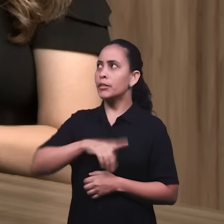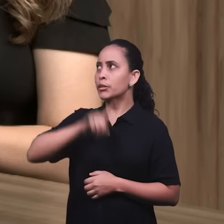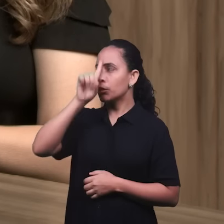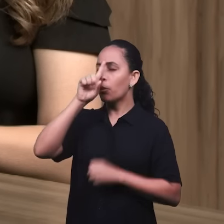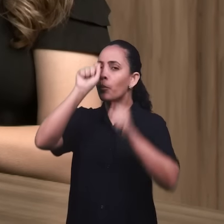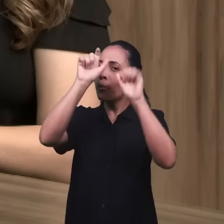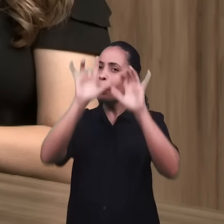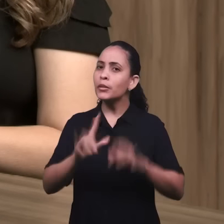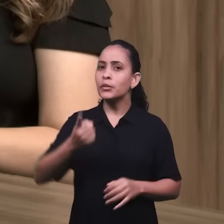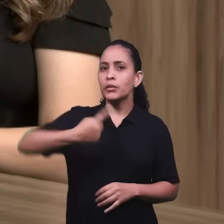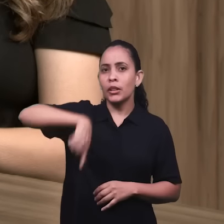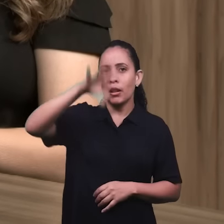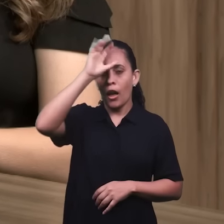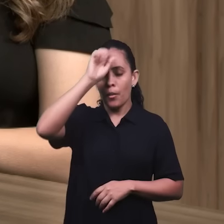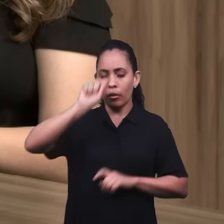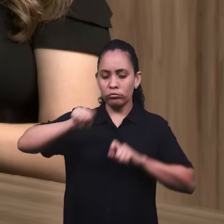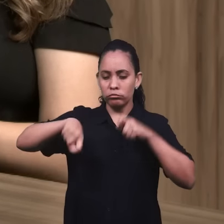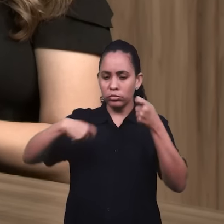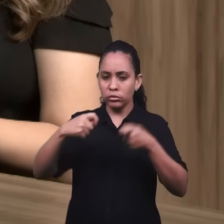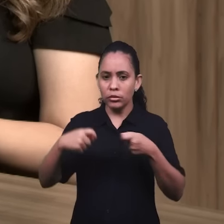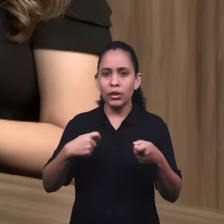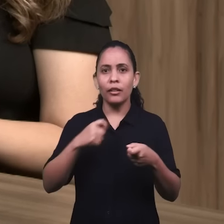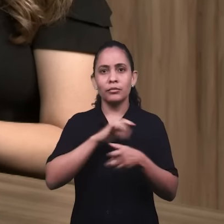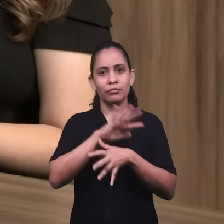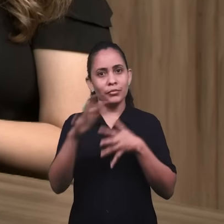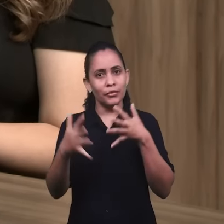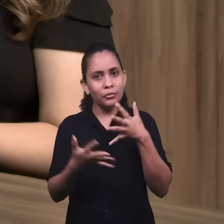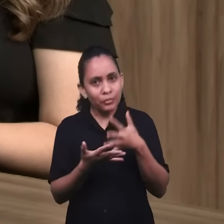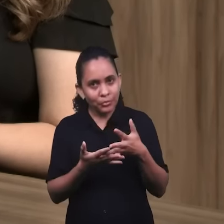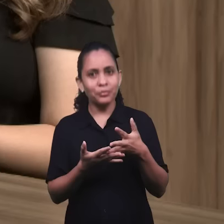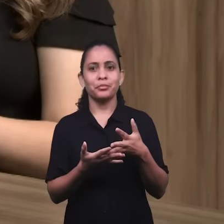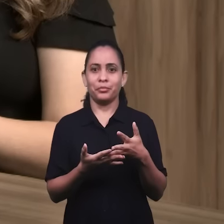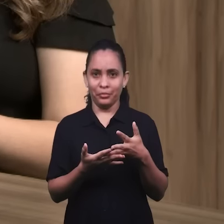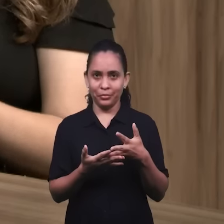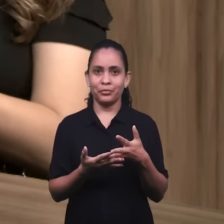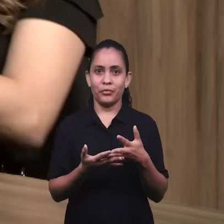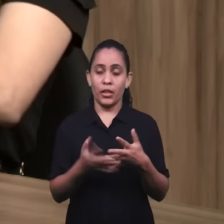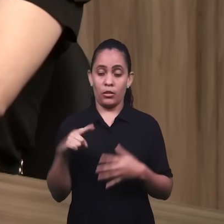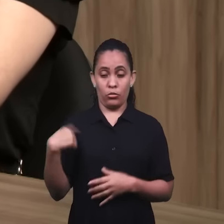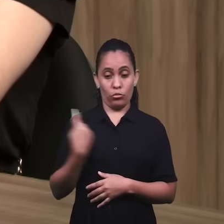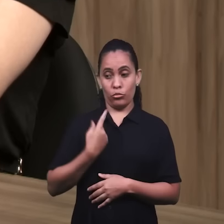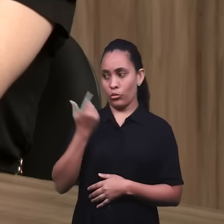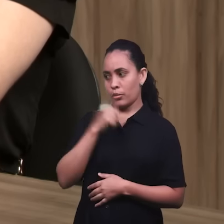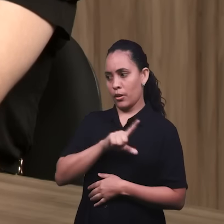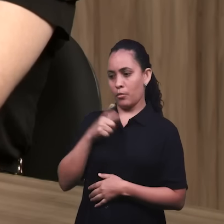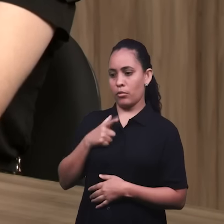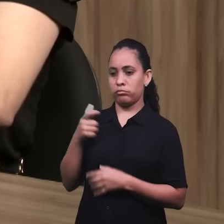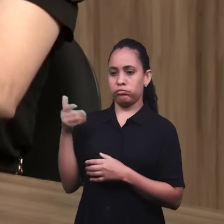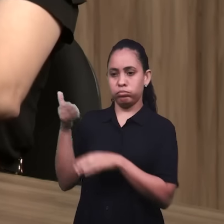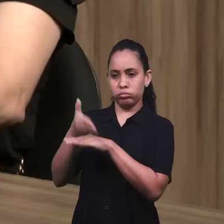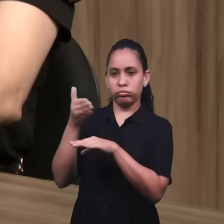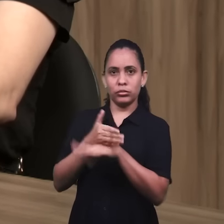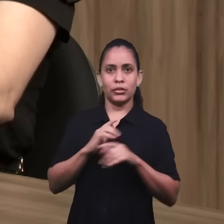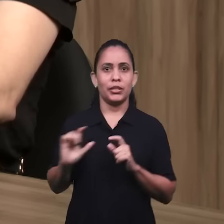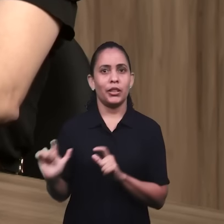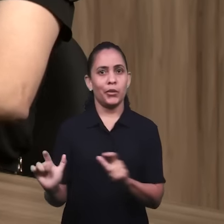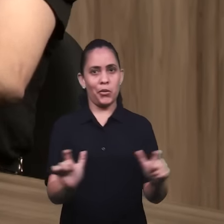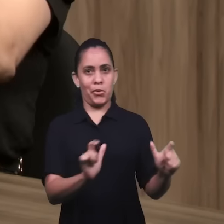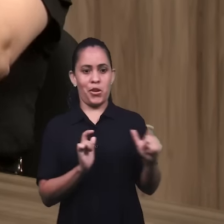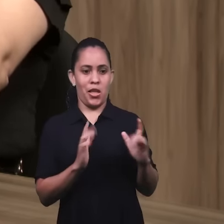para vocês aprenderem a língua de sinais, para o Senhor aperfeiçoar a vida de vocês, porque a gente não consegue estar em todos os lugares,